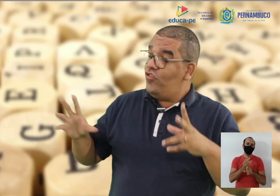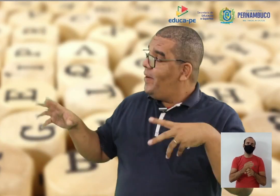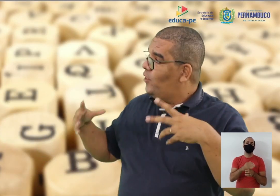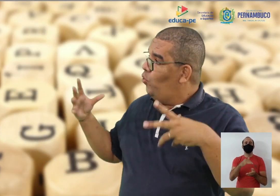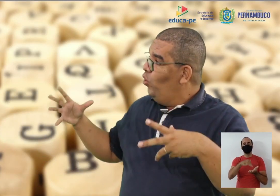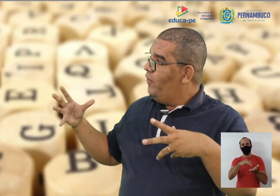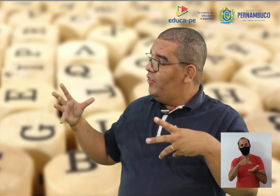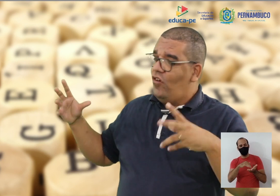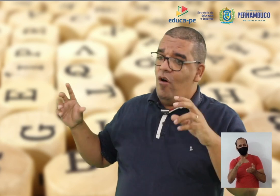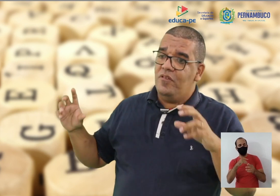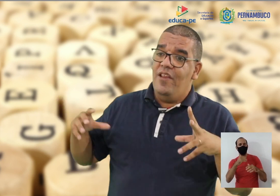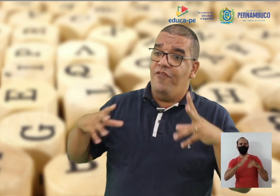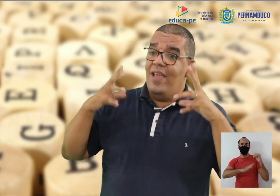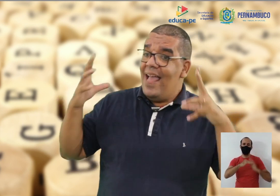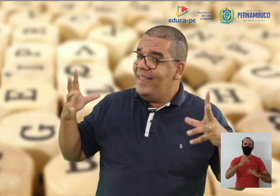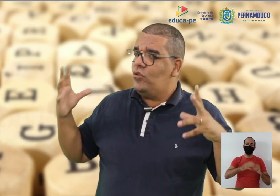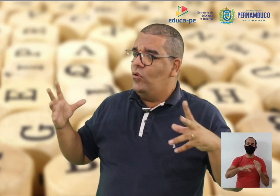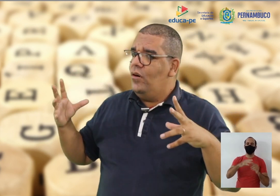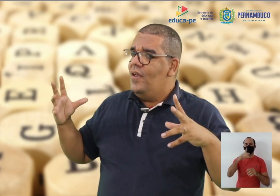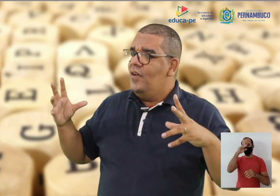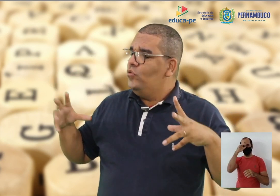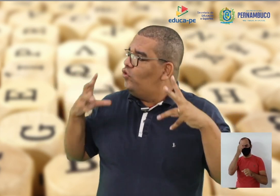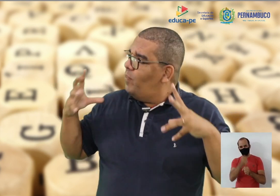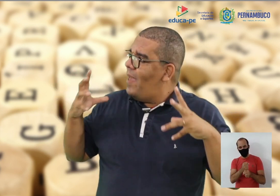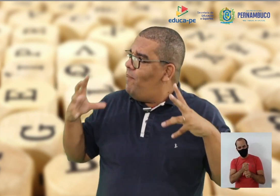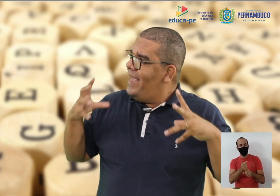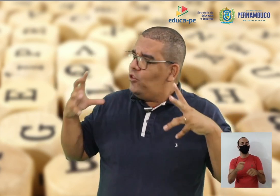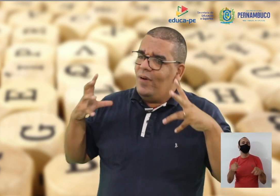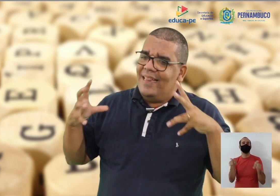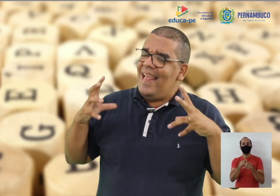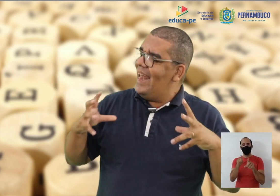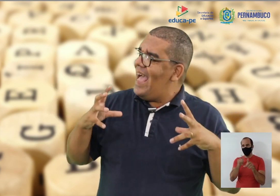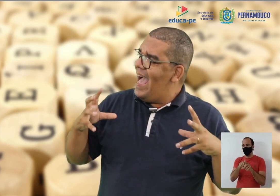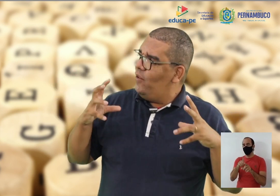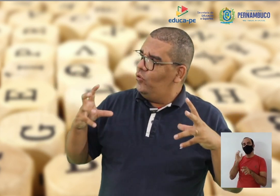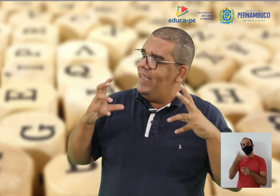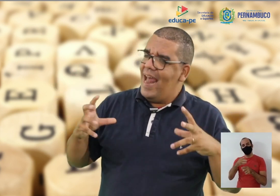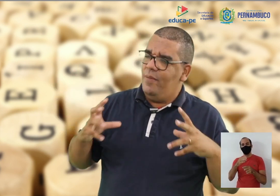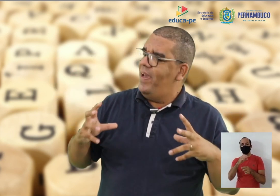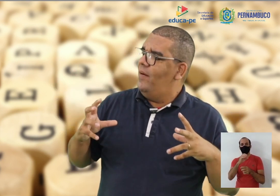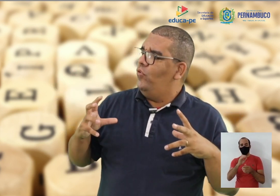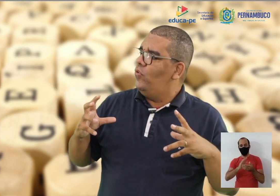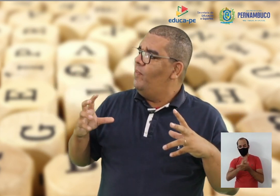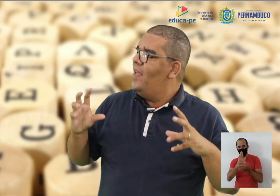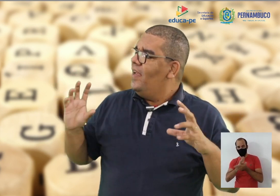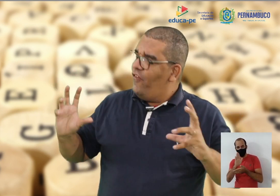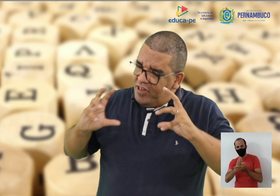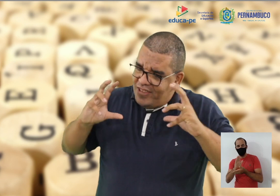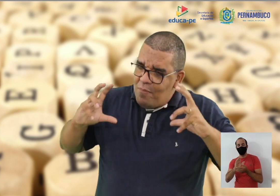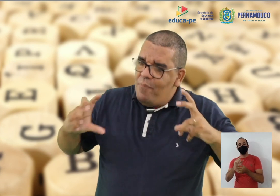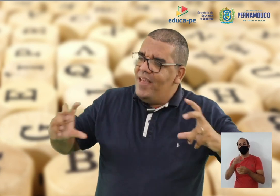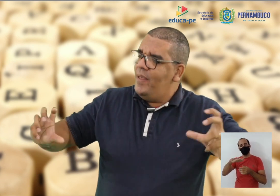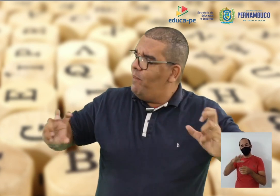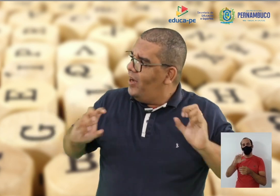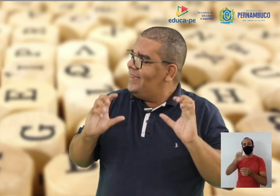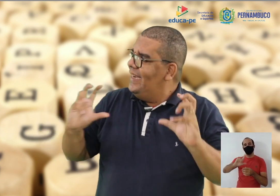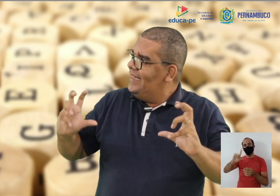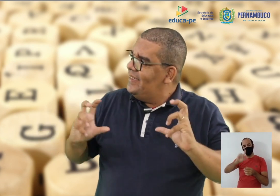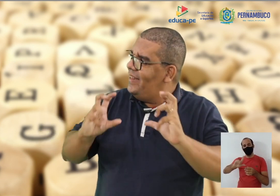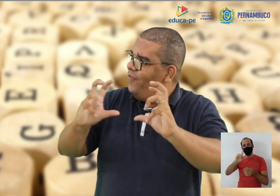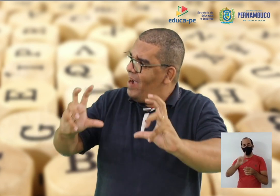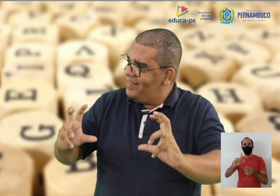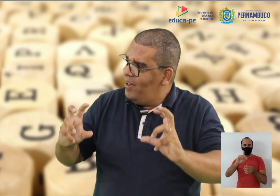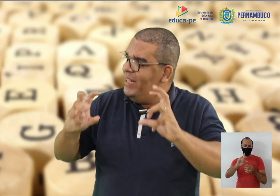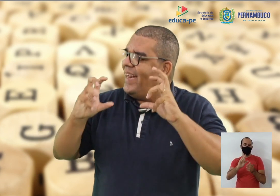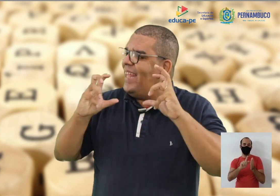e, sobretudo, professor Robson, ele foi editor do suplemento literário do Diário de Pernambuco, que foi extremamente importante